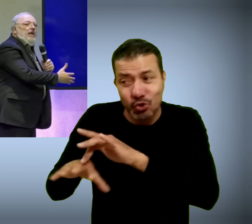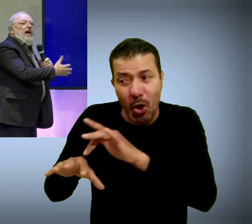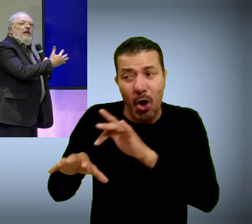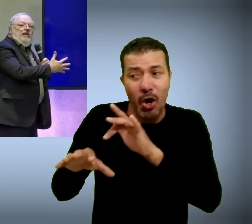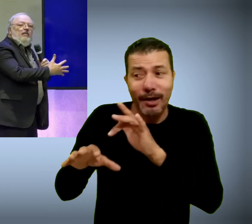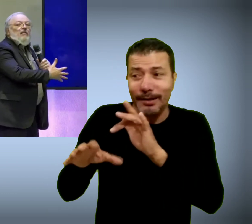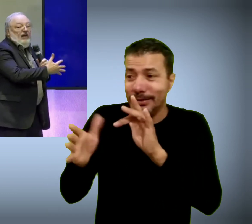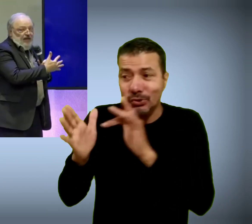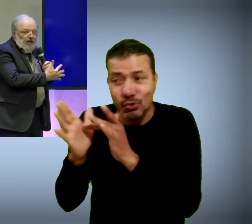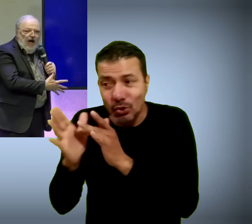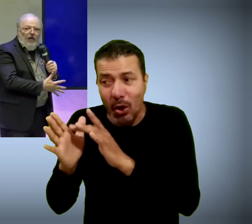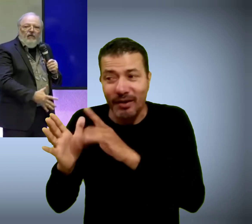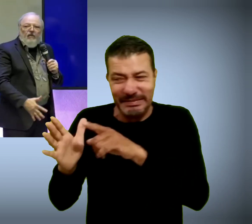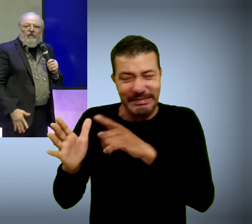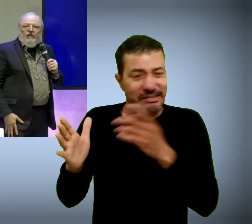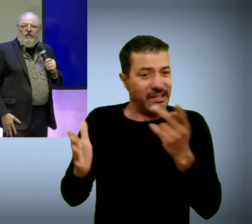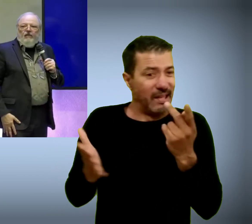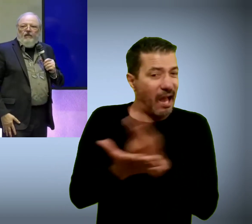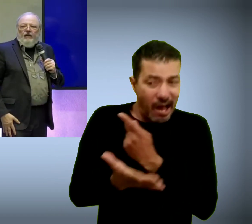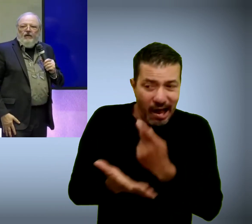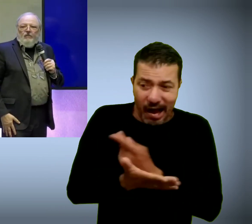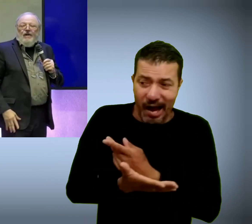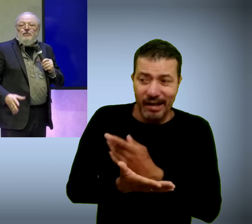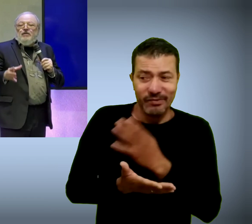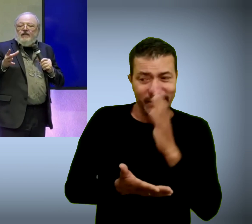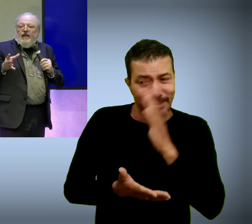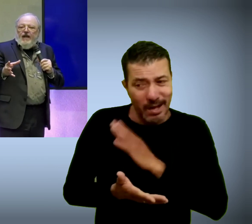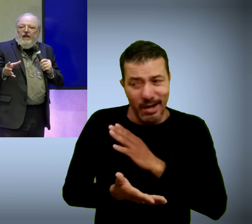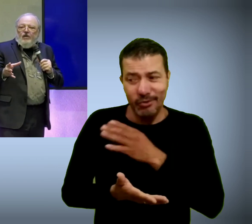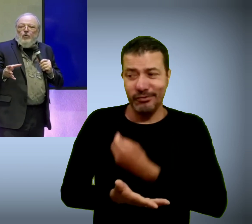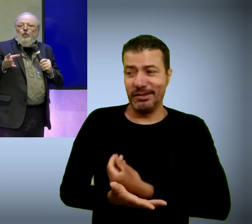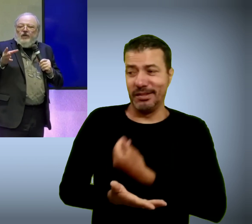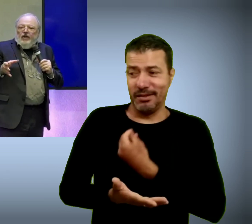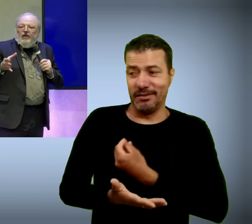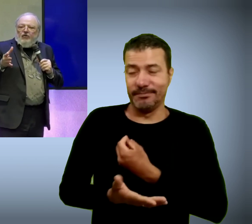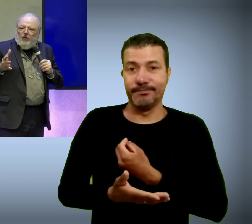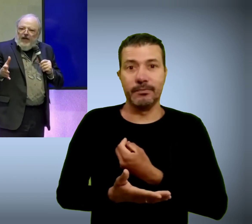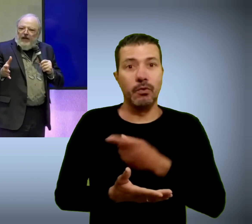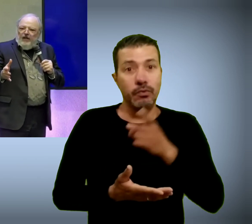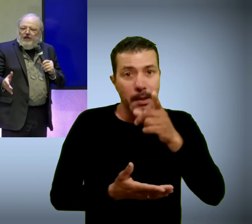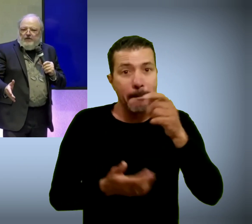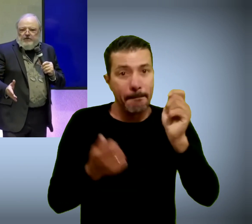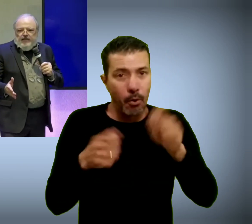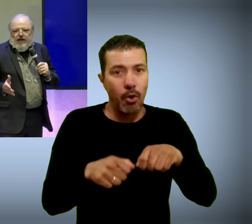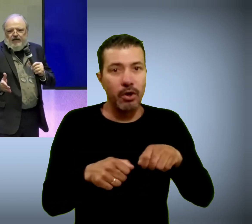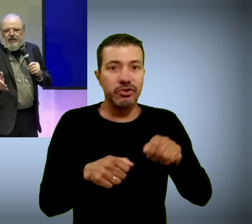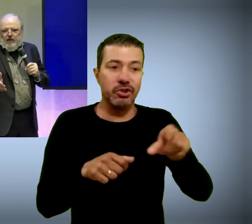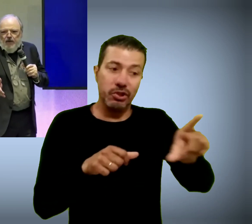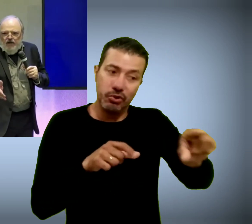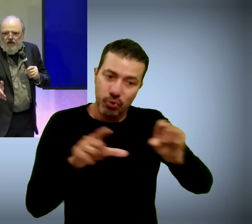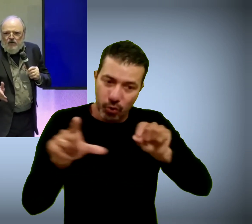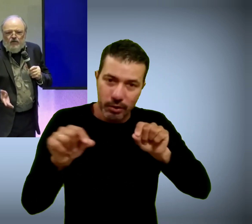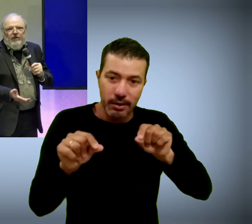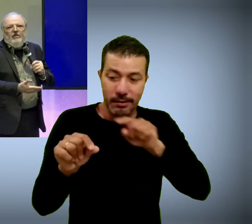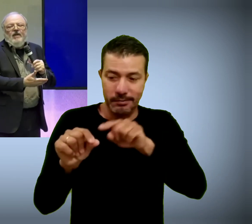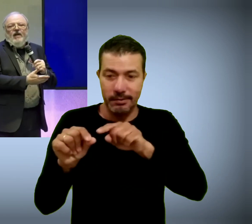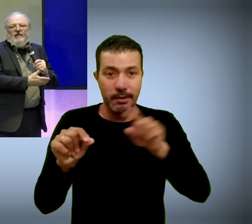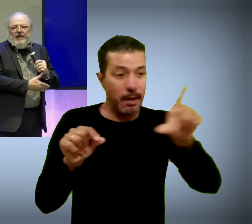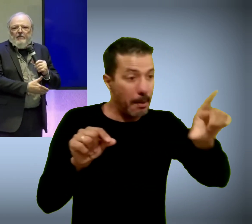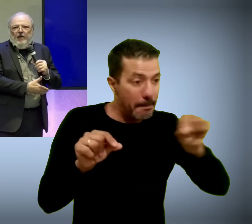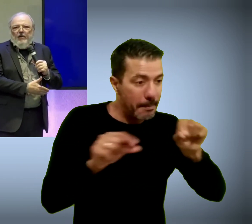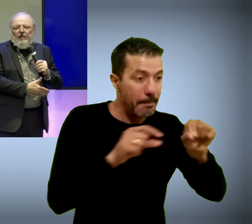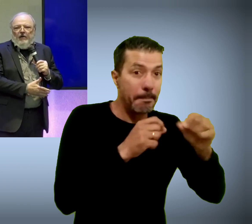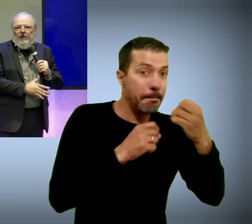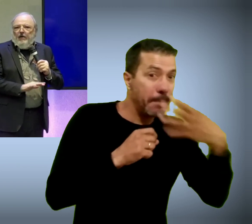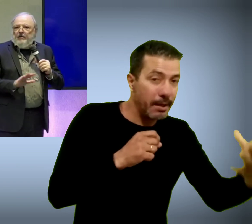aqui, porque aqui você vai se dar mal. Mas você tem o poder de escolher se você quer se dar bem ou se você